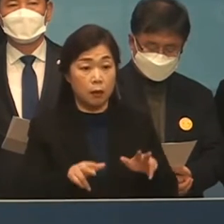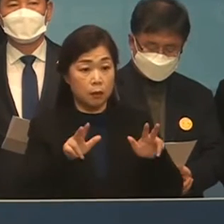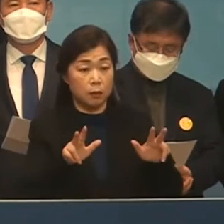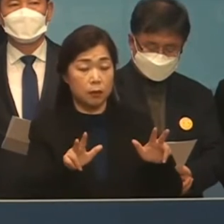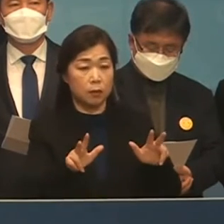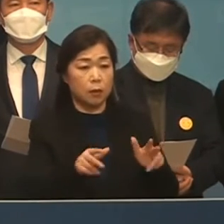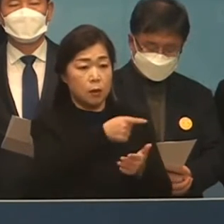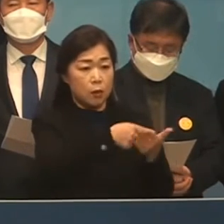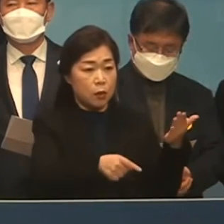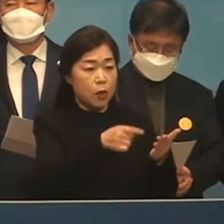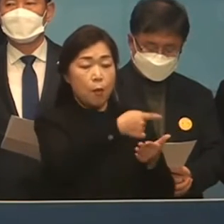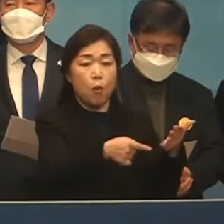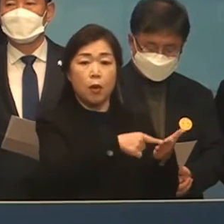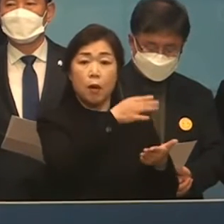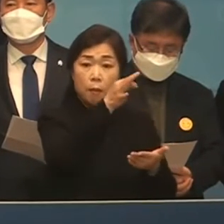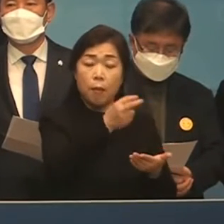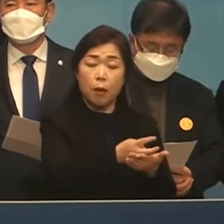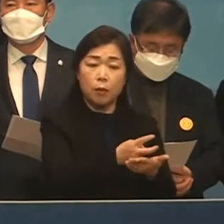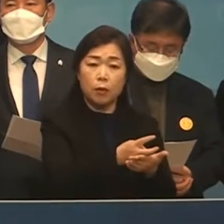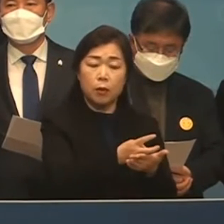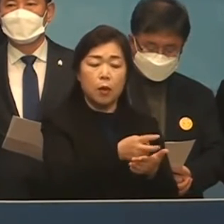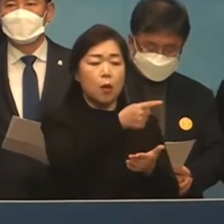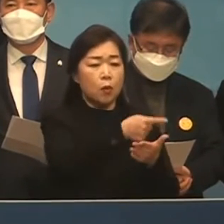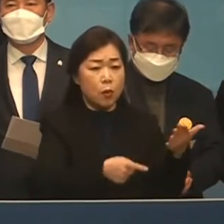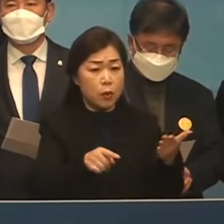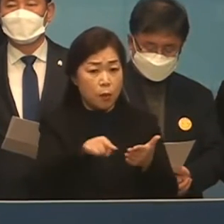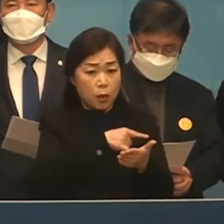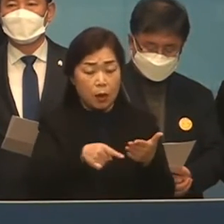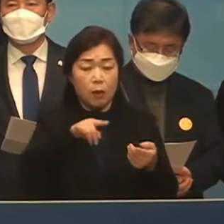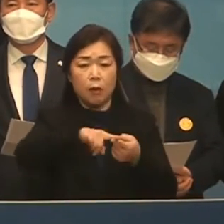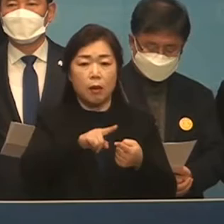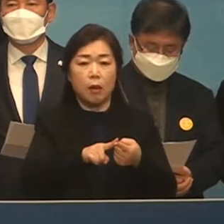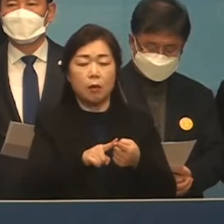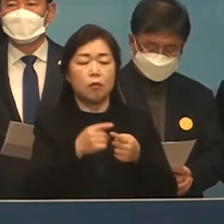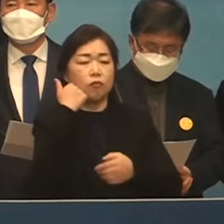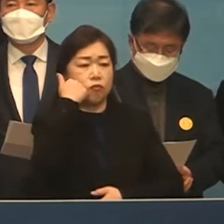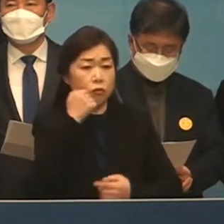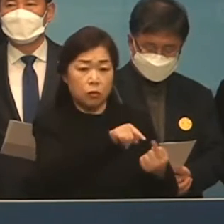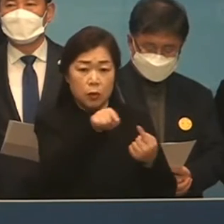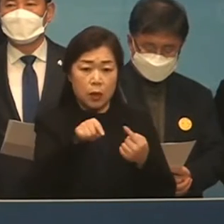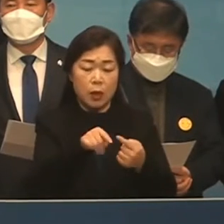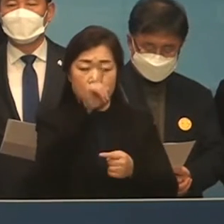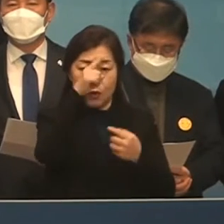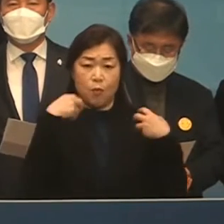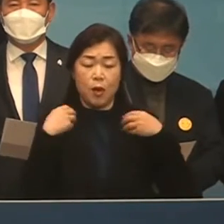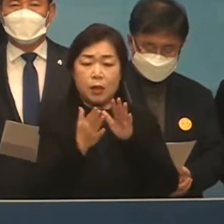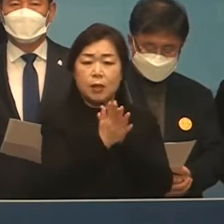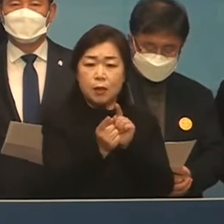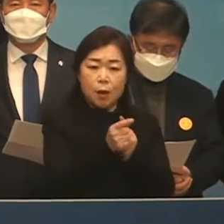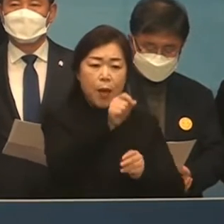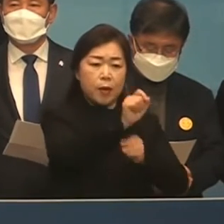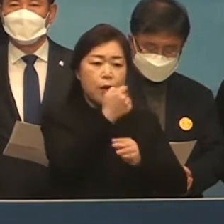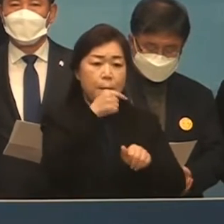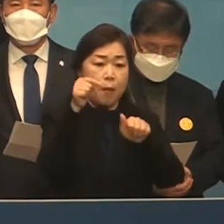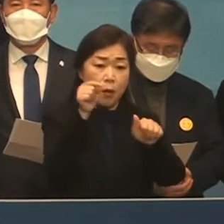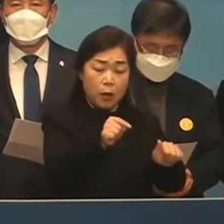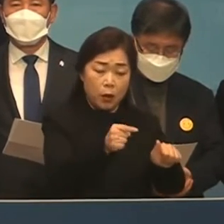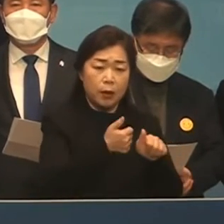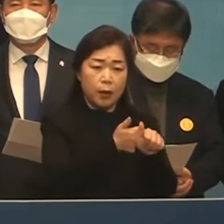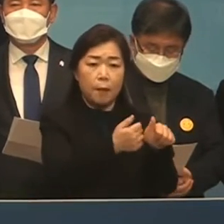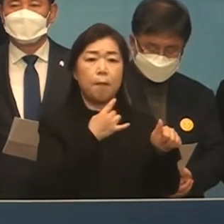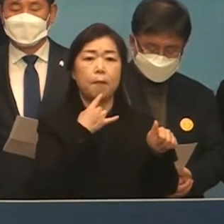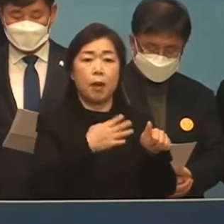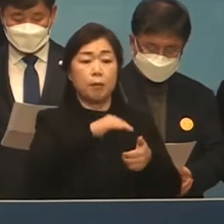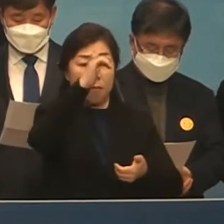현행 손실보상법은 손실보상의 대상을 정부의 직접적인 행정명령에 따른